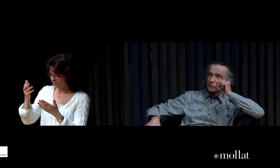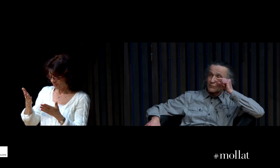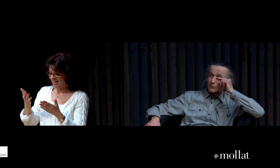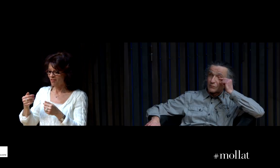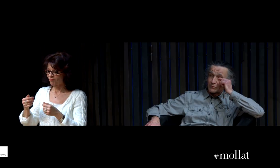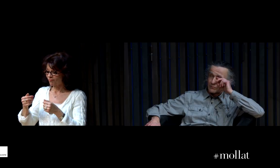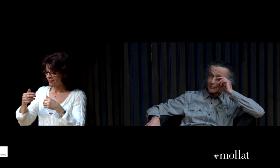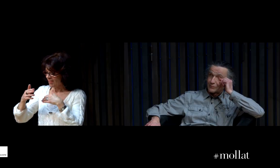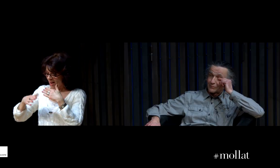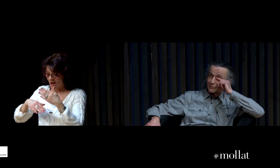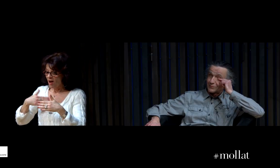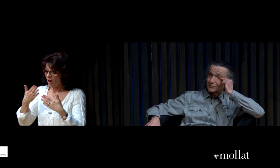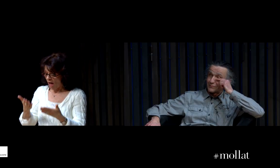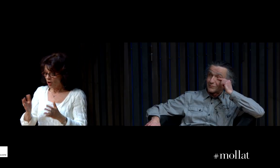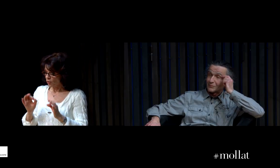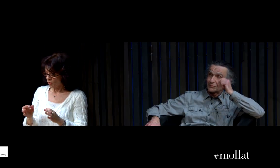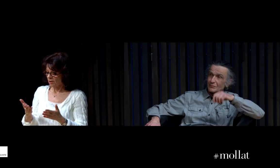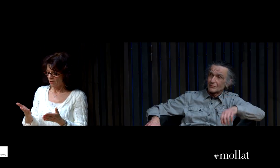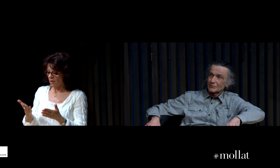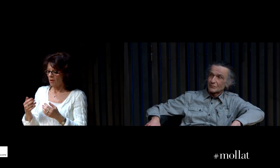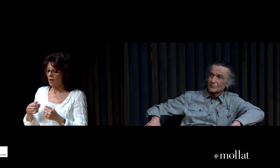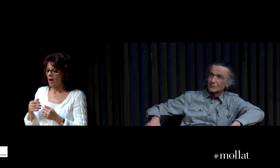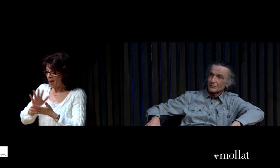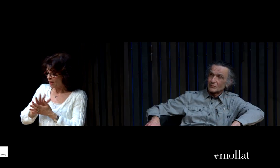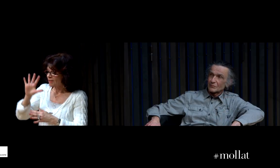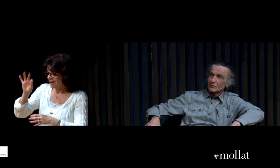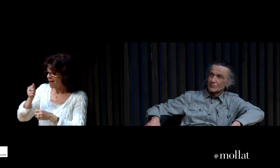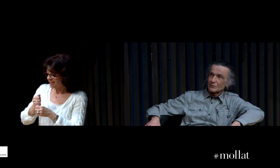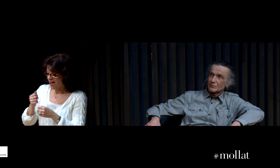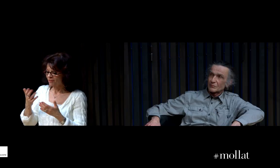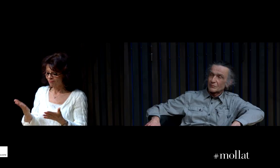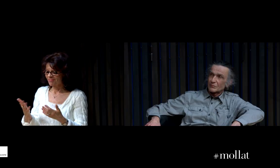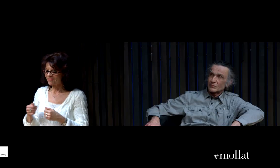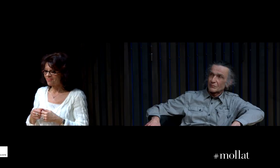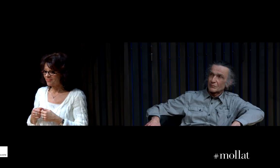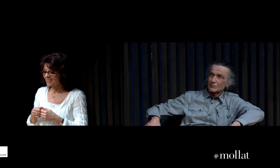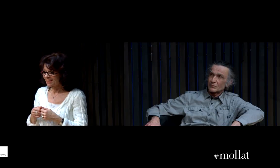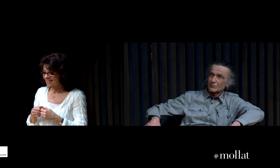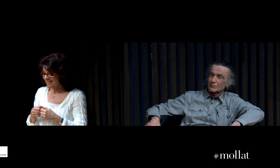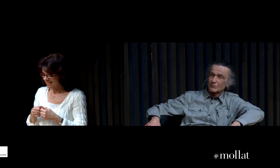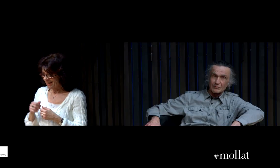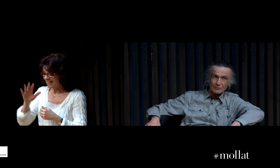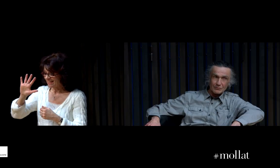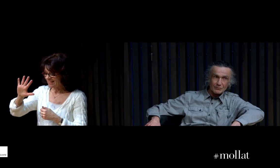cette formation qui était dispensée par l'association Iris. Alors, j'avais